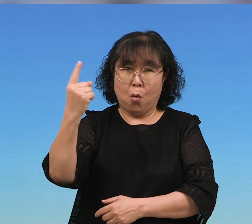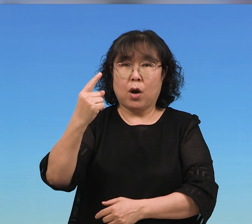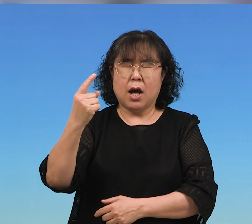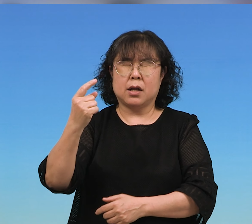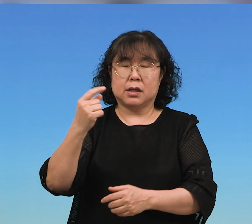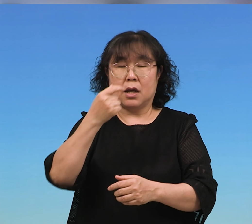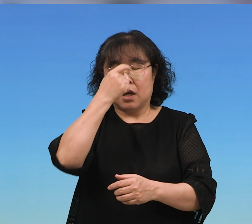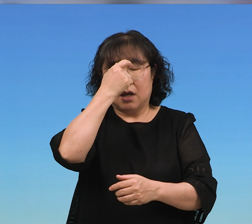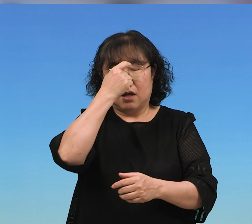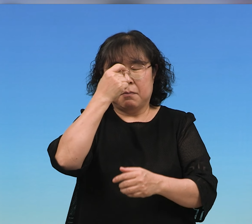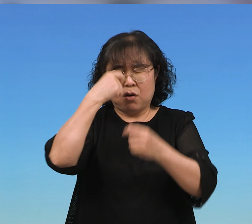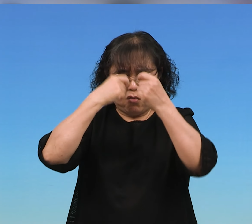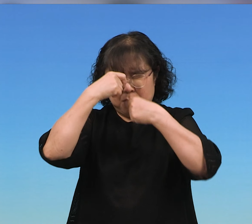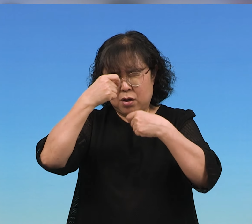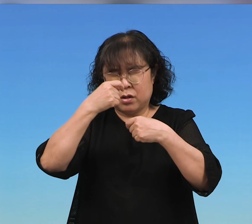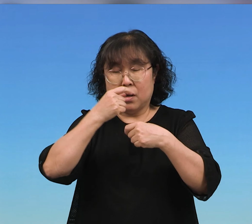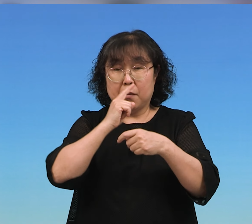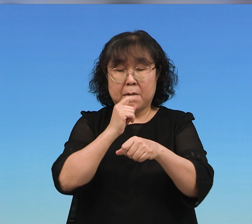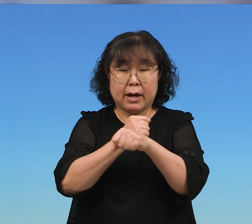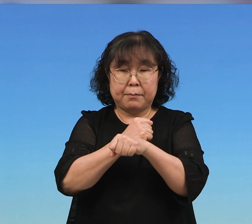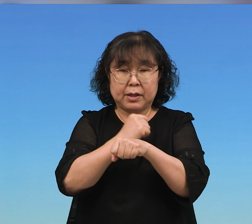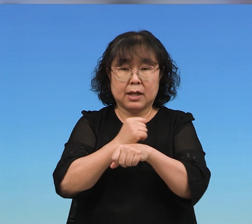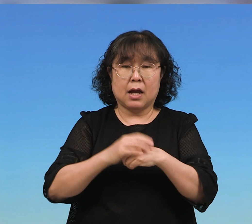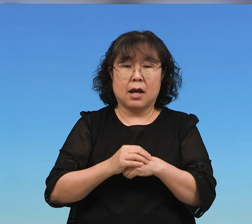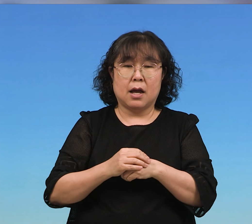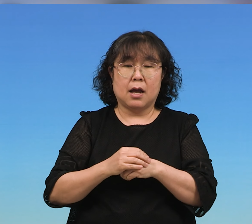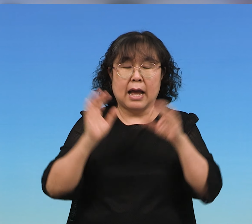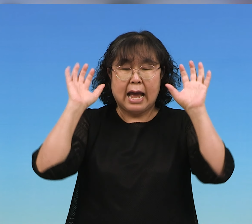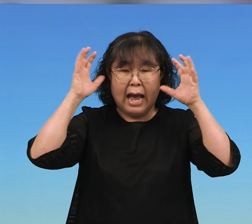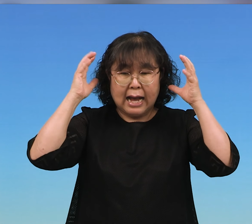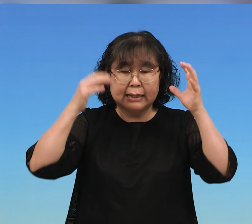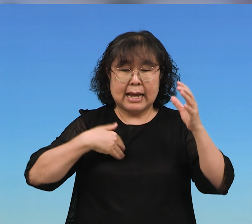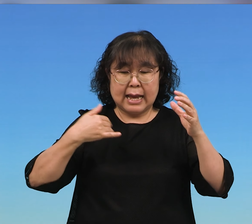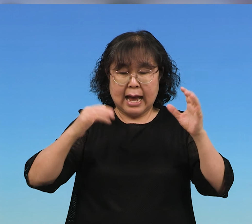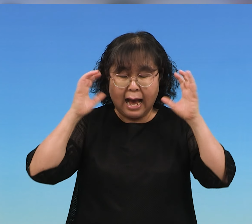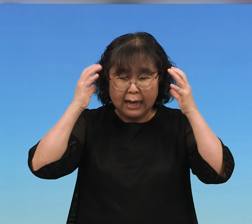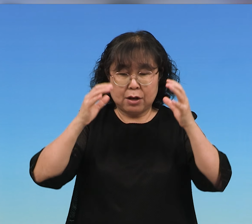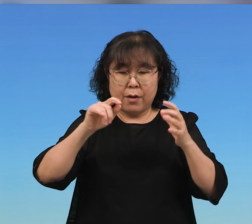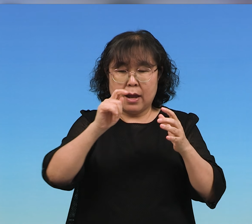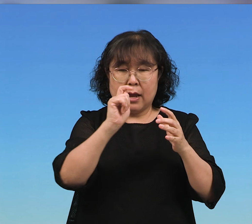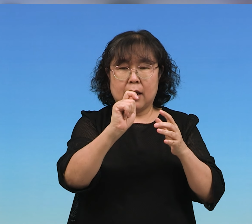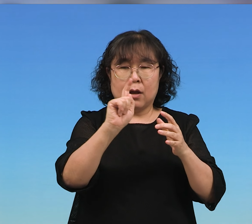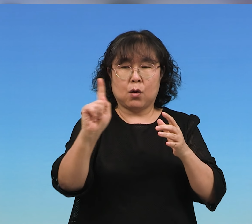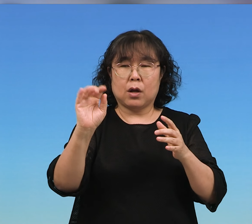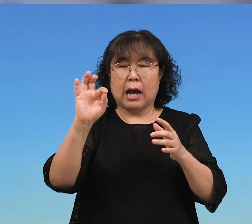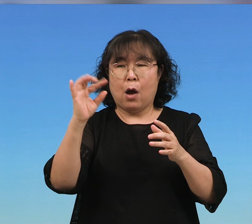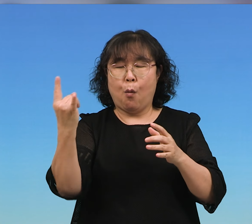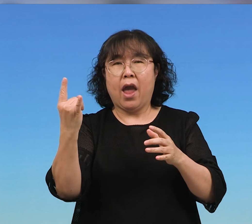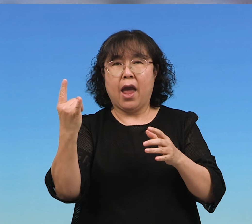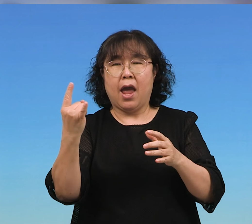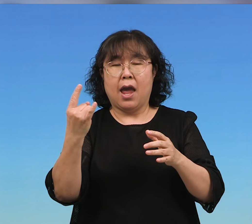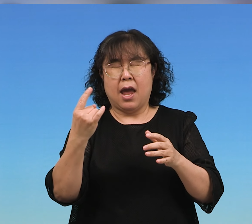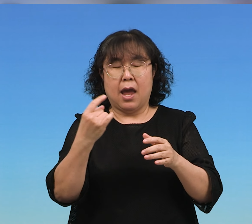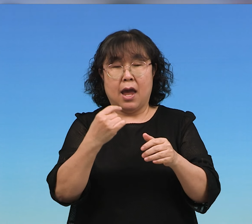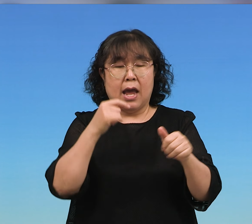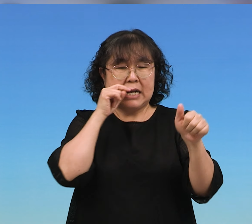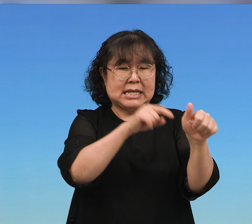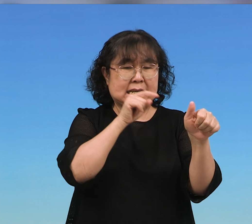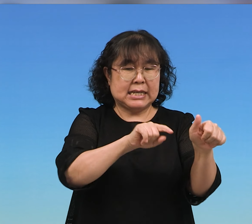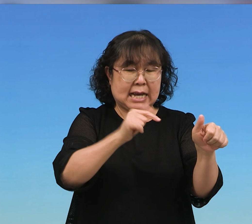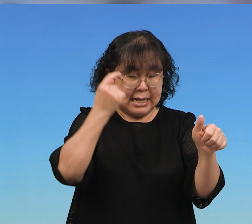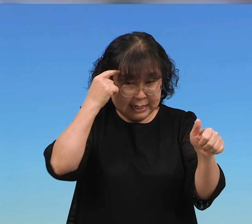거예요. 왜 애를 과외를 안 시키느냐. 2년 3년 선행학습을 해야 얘가 좋은 대학 가는 거 아니냐. 이런 걸 부추기는